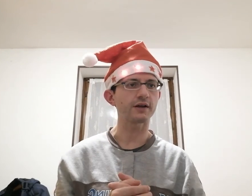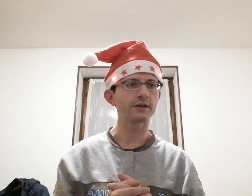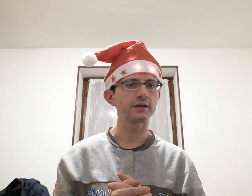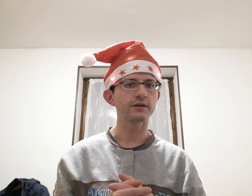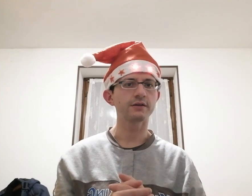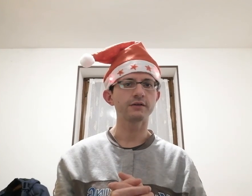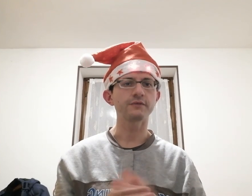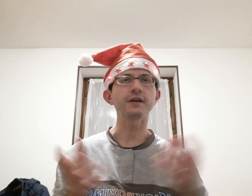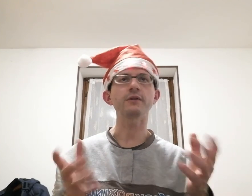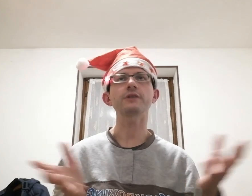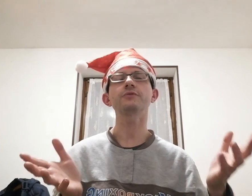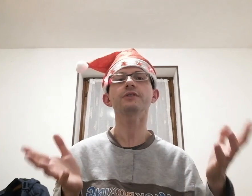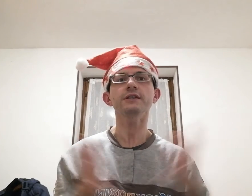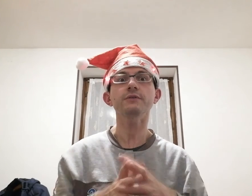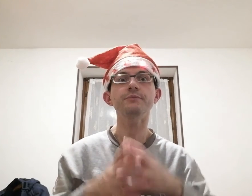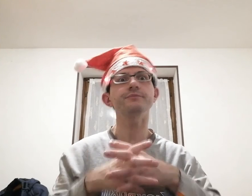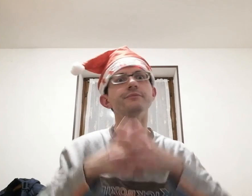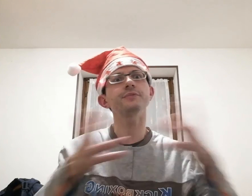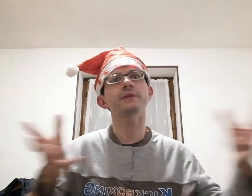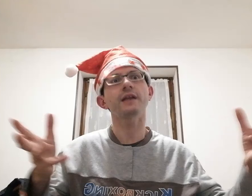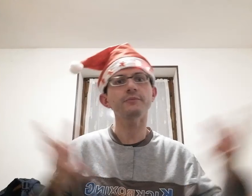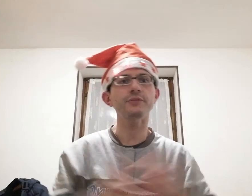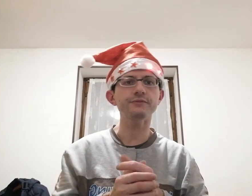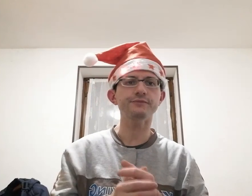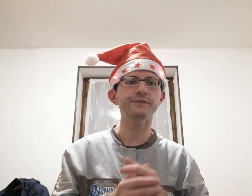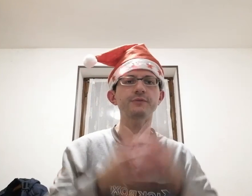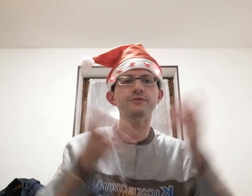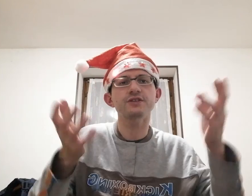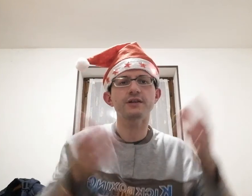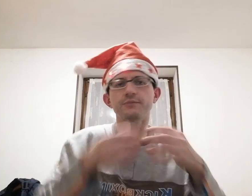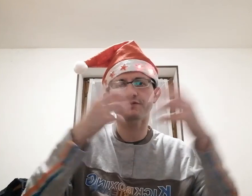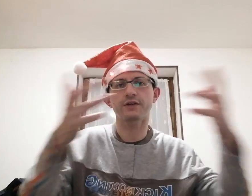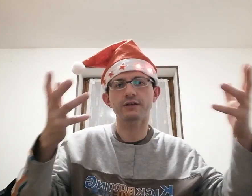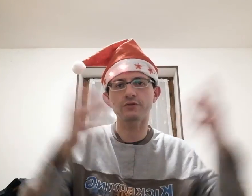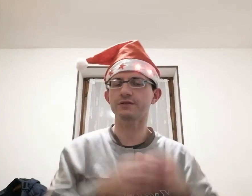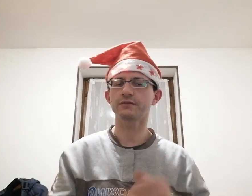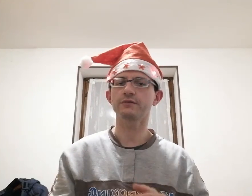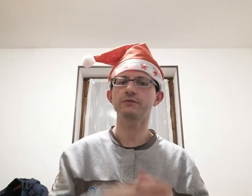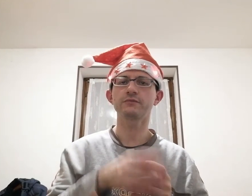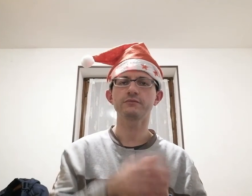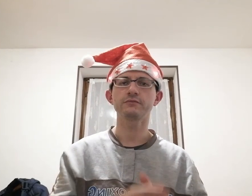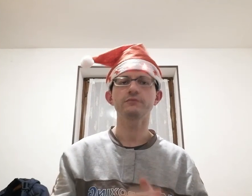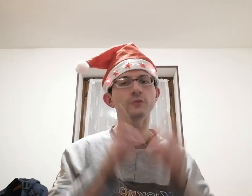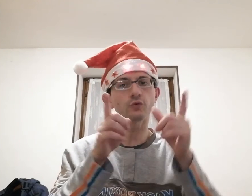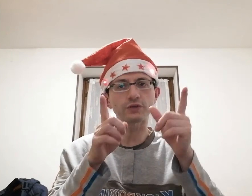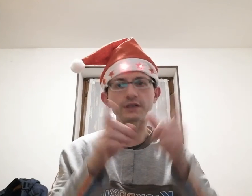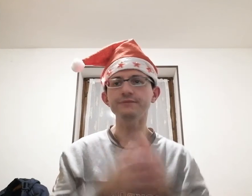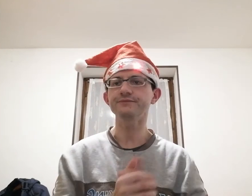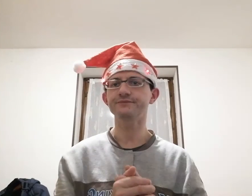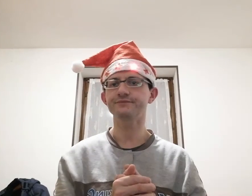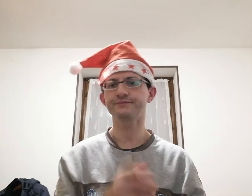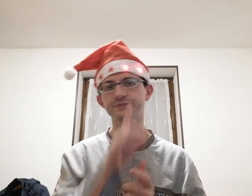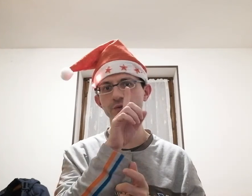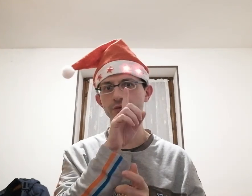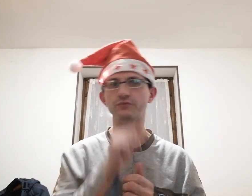Vediamo un lato positivo: più tempo, non devo uscire, posso fare altre cose utili,